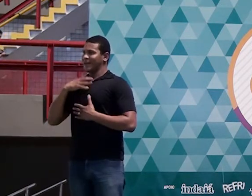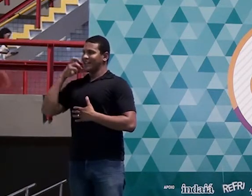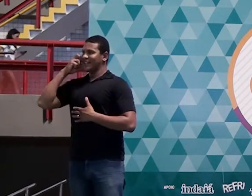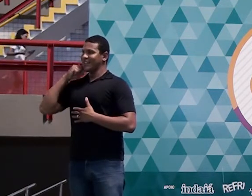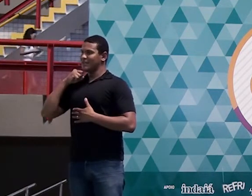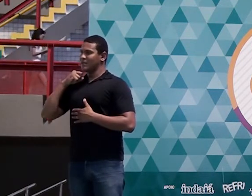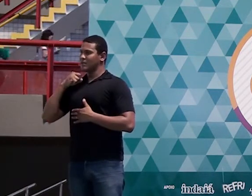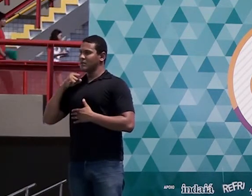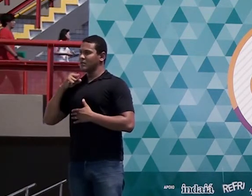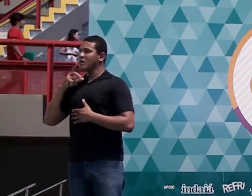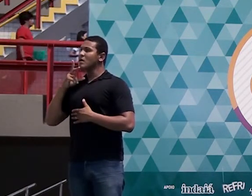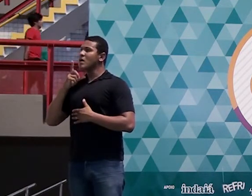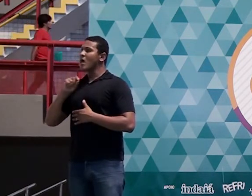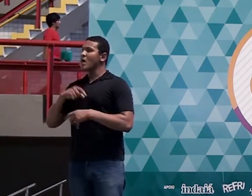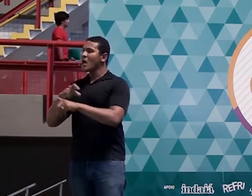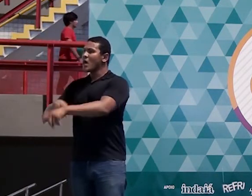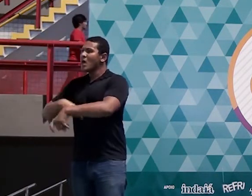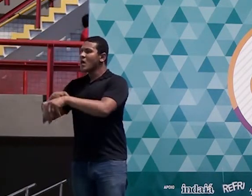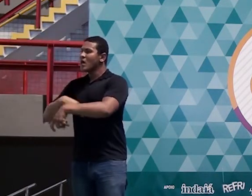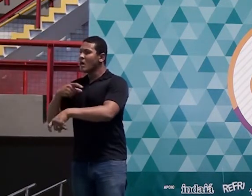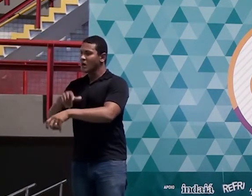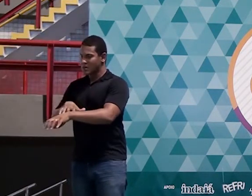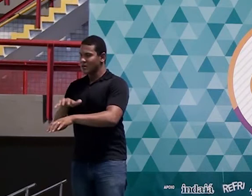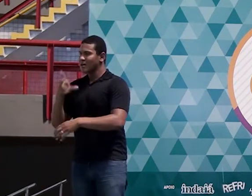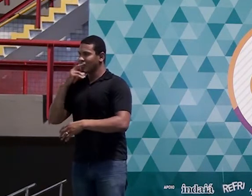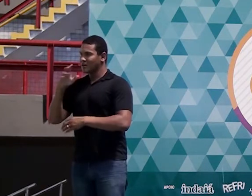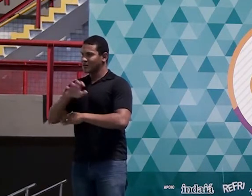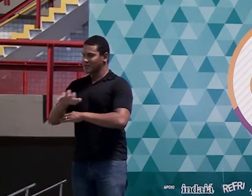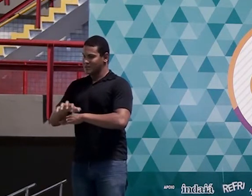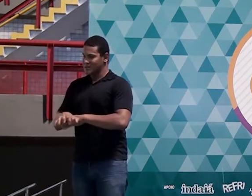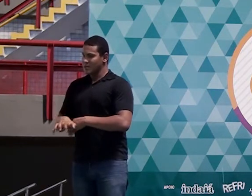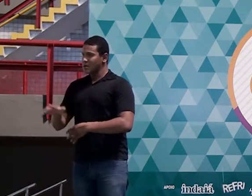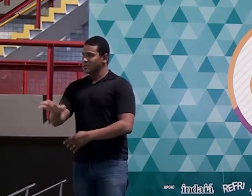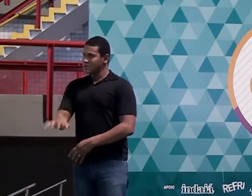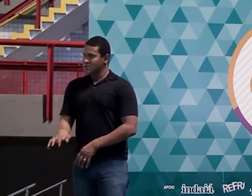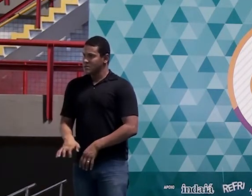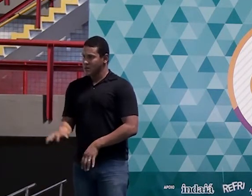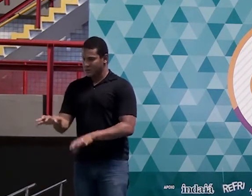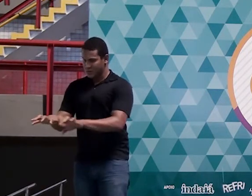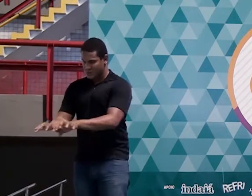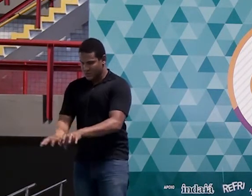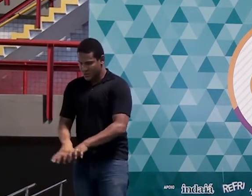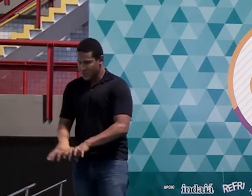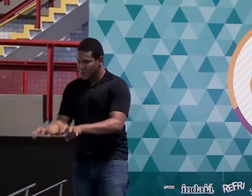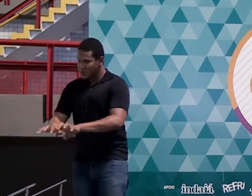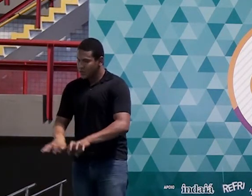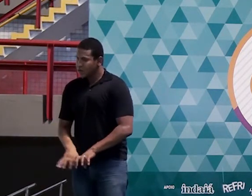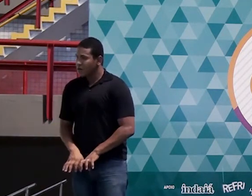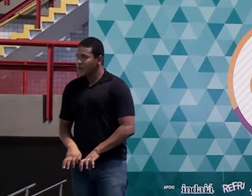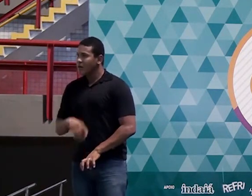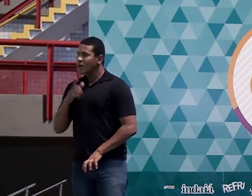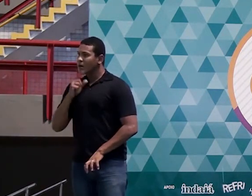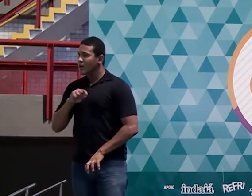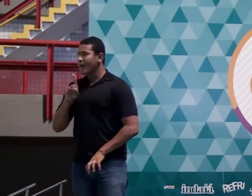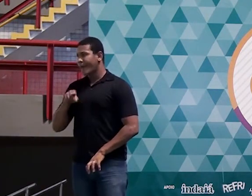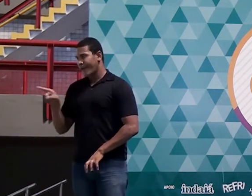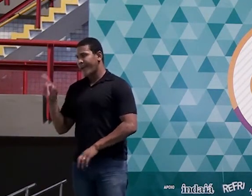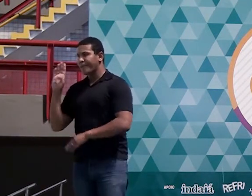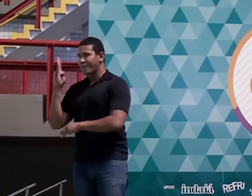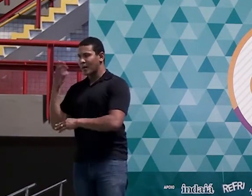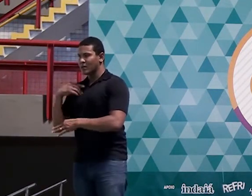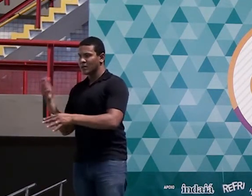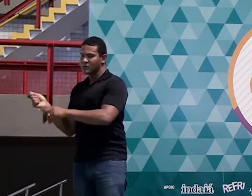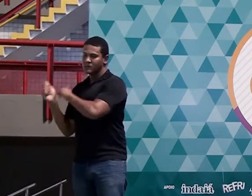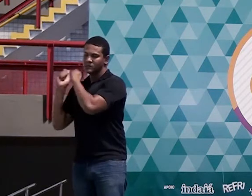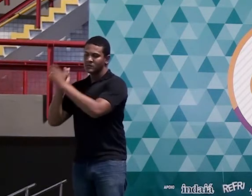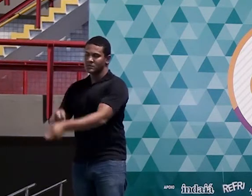arado? Geralmente era ele. Porque na Idade Média a gente desaprendeu a fazer ferro. Aí o arado era de madeira.